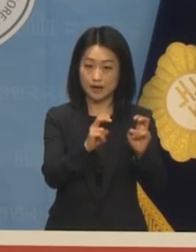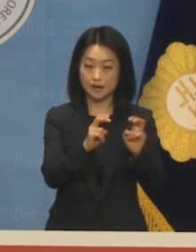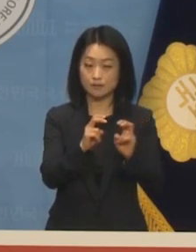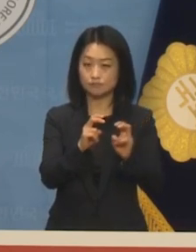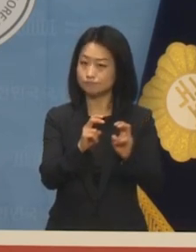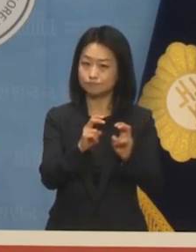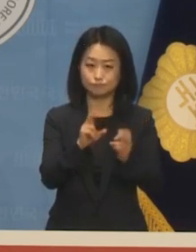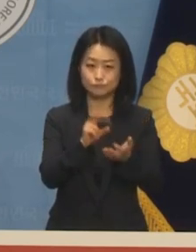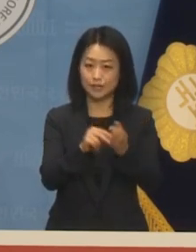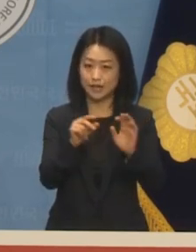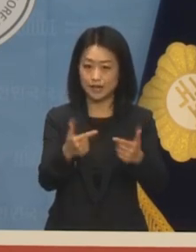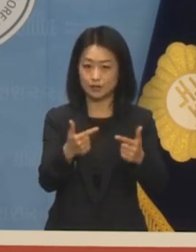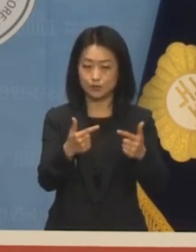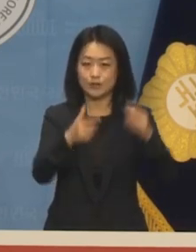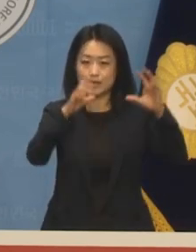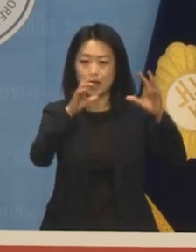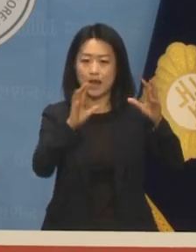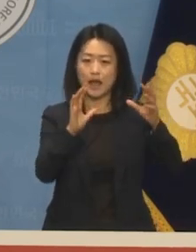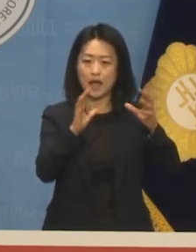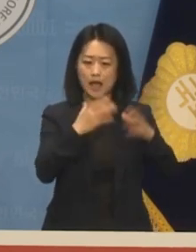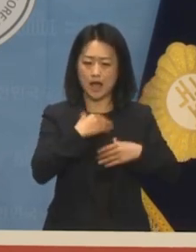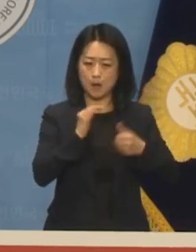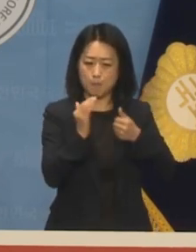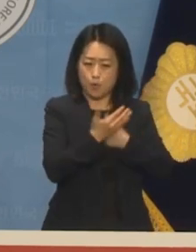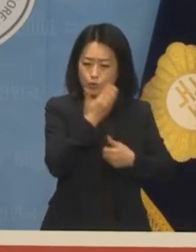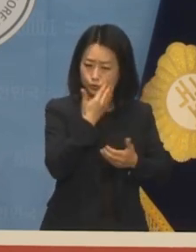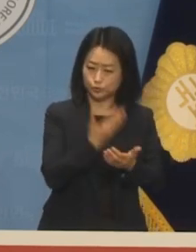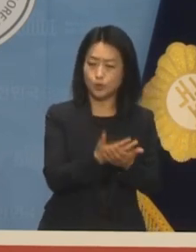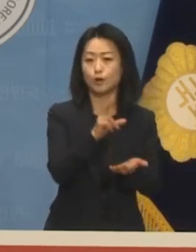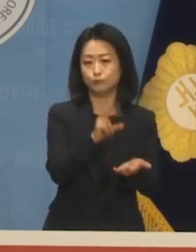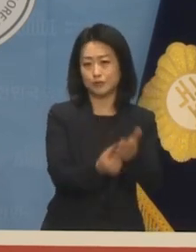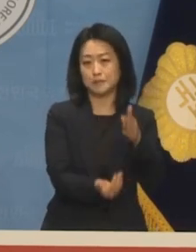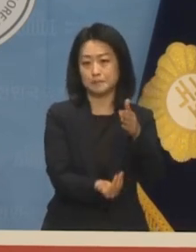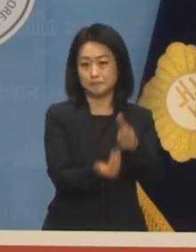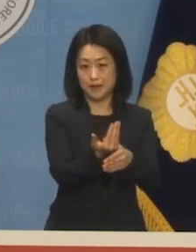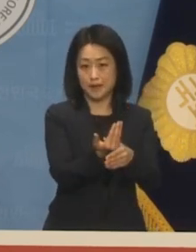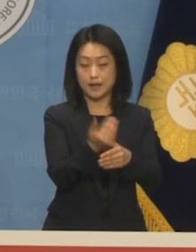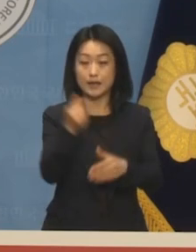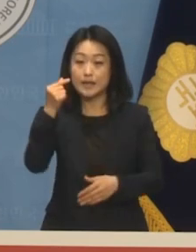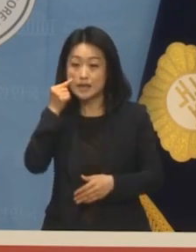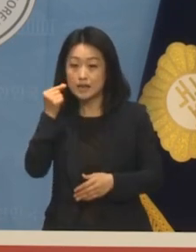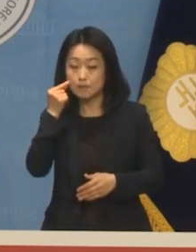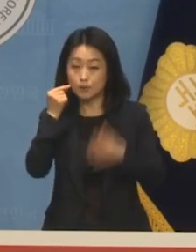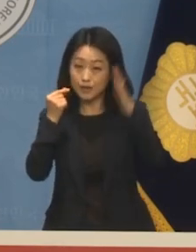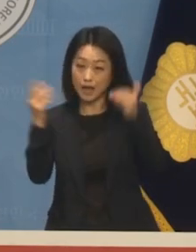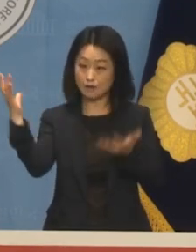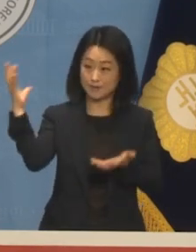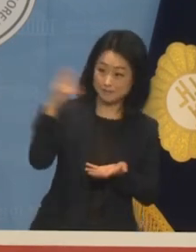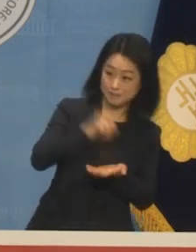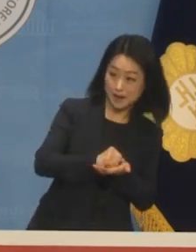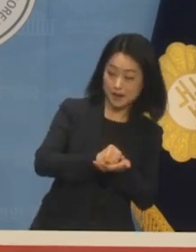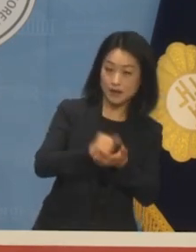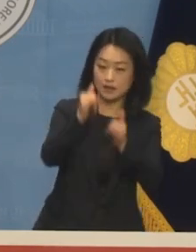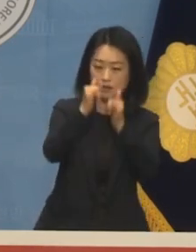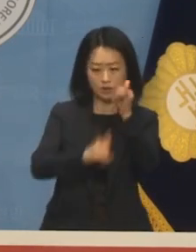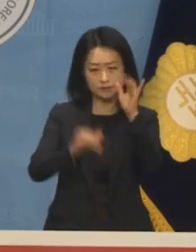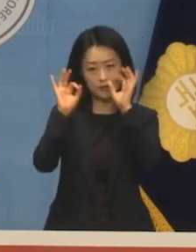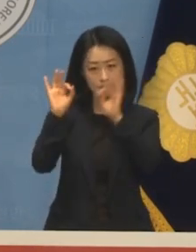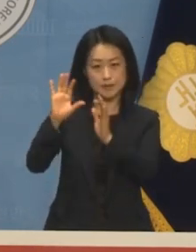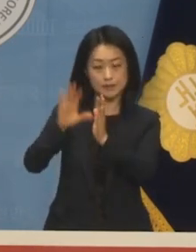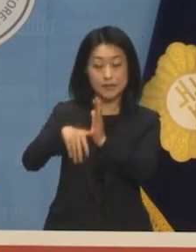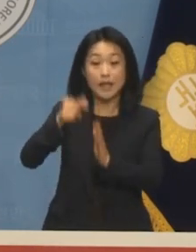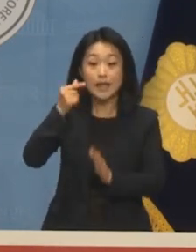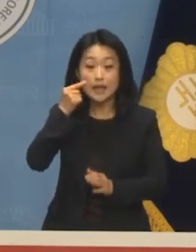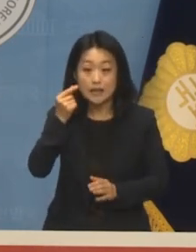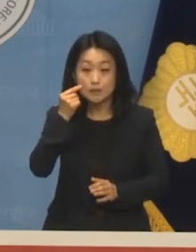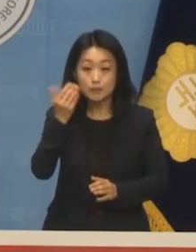경제안보 문제로 치닫게 되었습니다 과거 일본이를 침략해 왔던 역사를 반추할 때 일본은